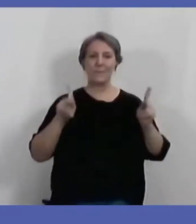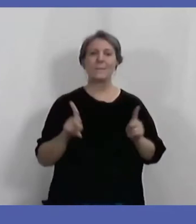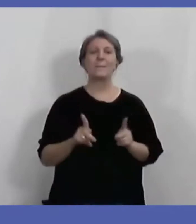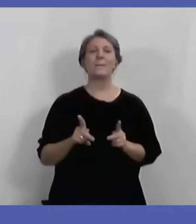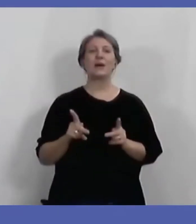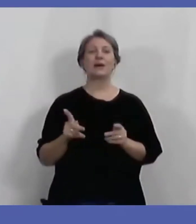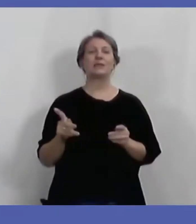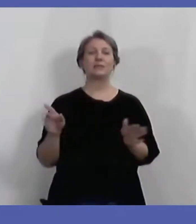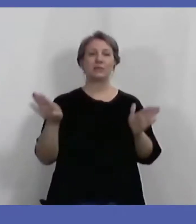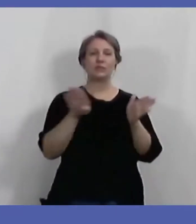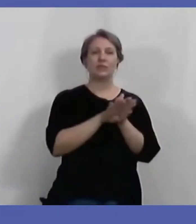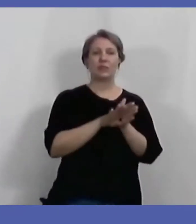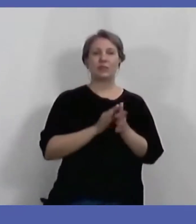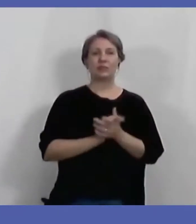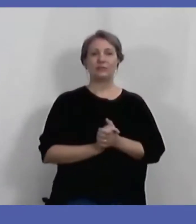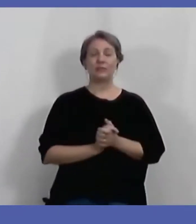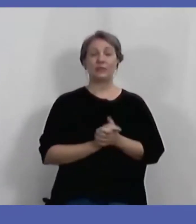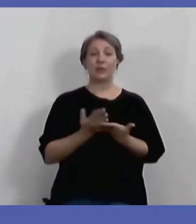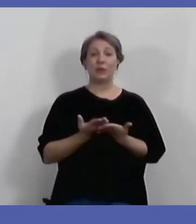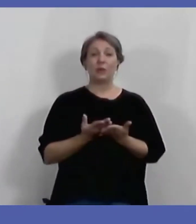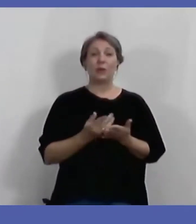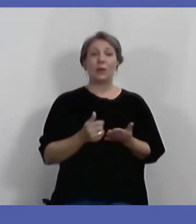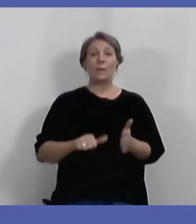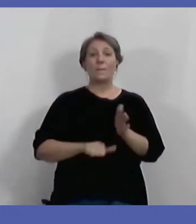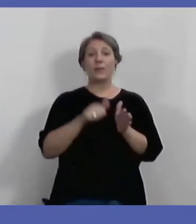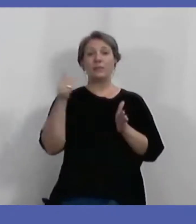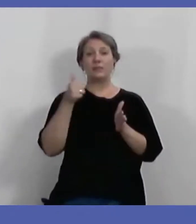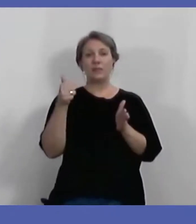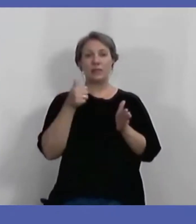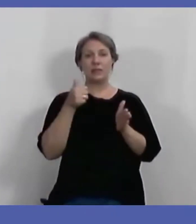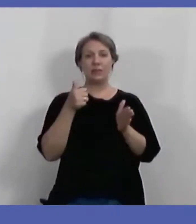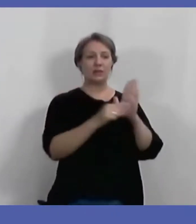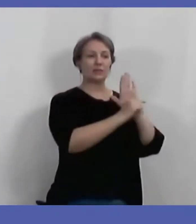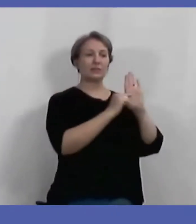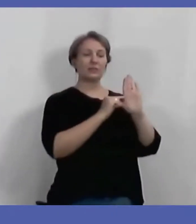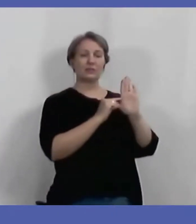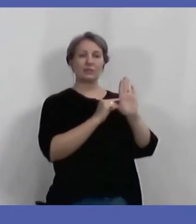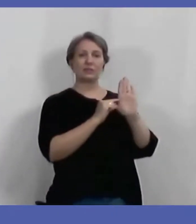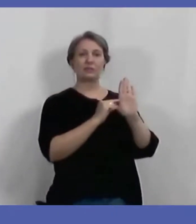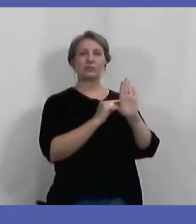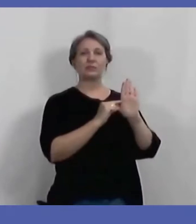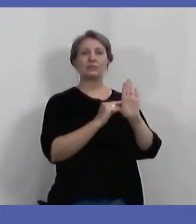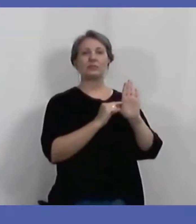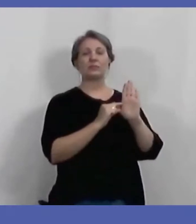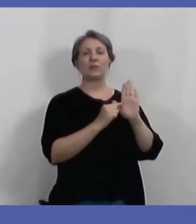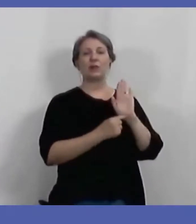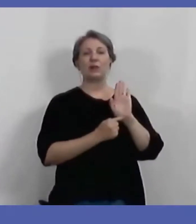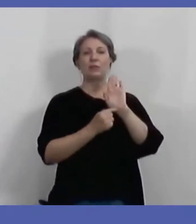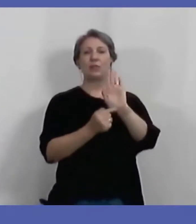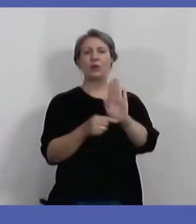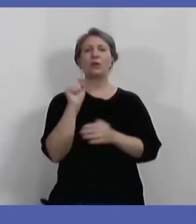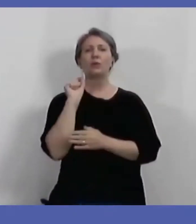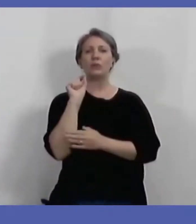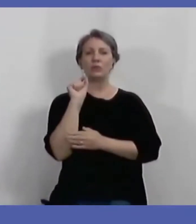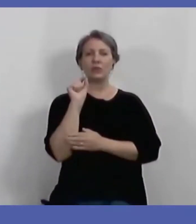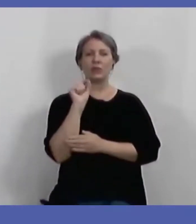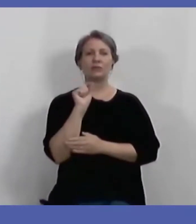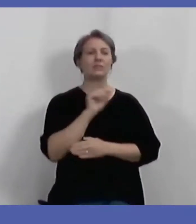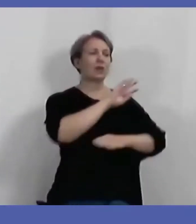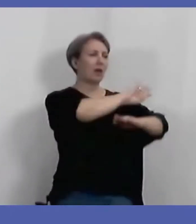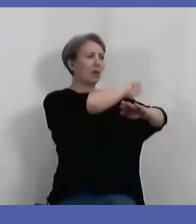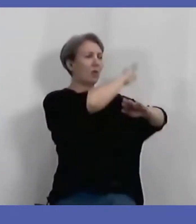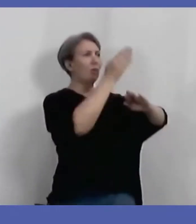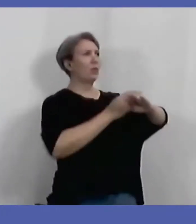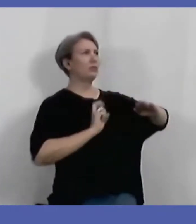A primeira parte é extremamente importante, que é subir ao monte e trazer madeira.